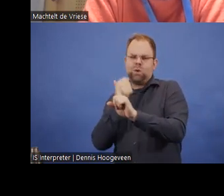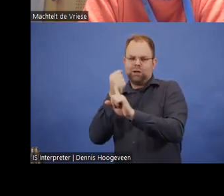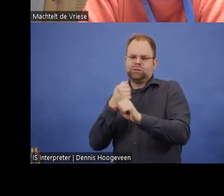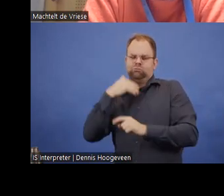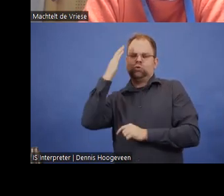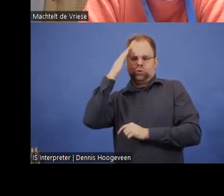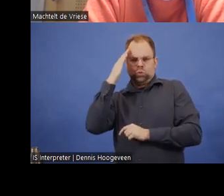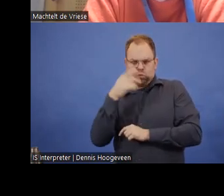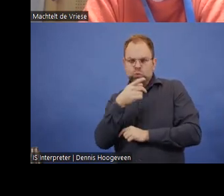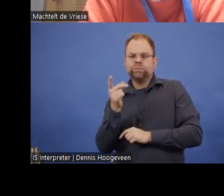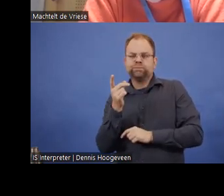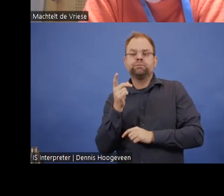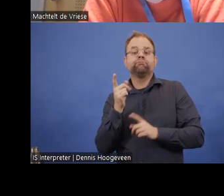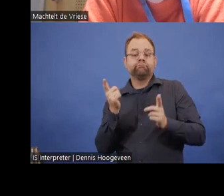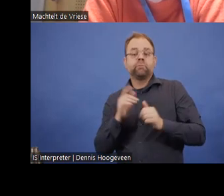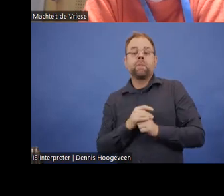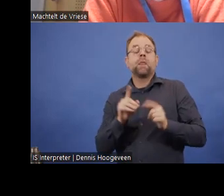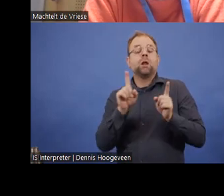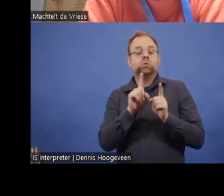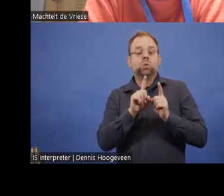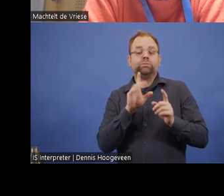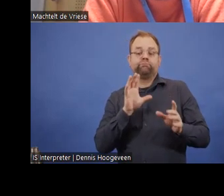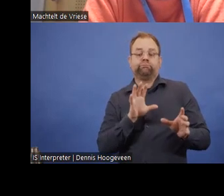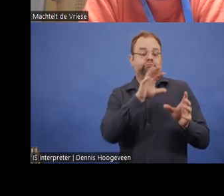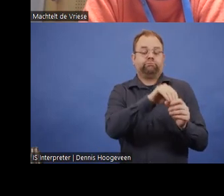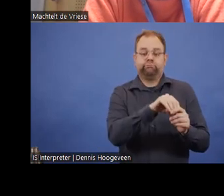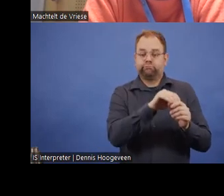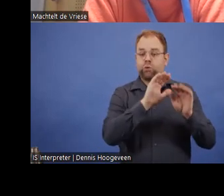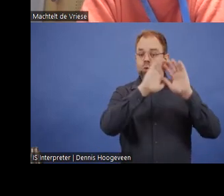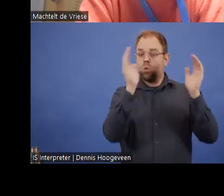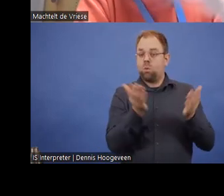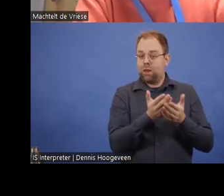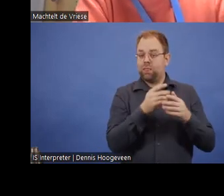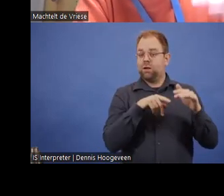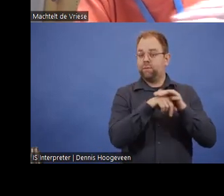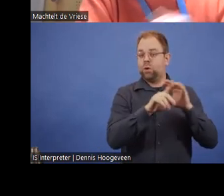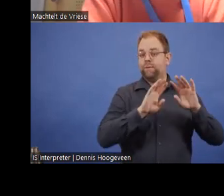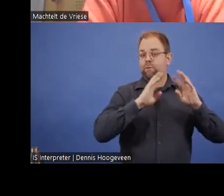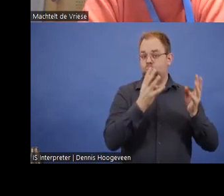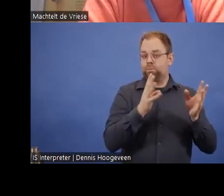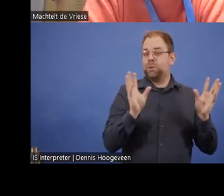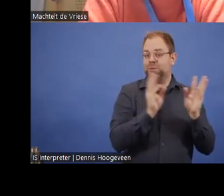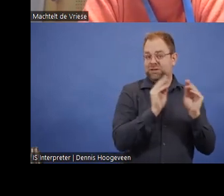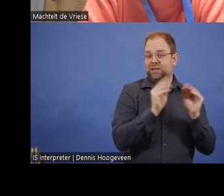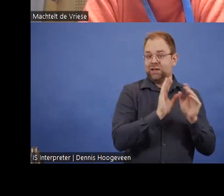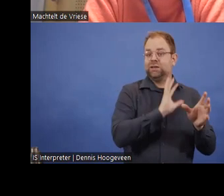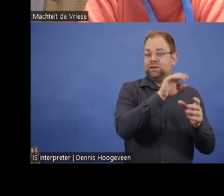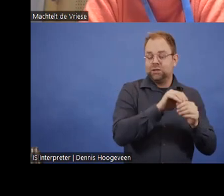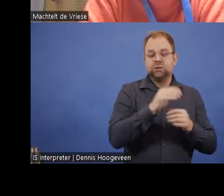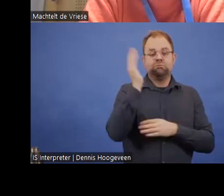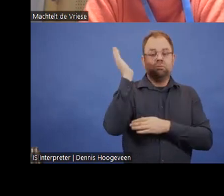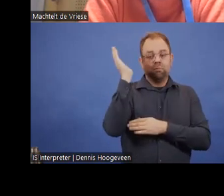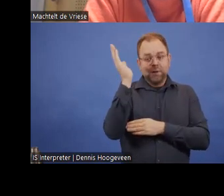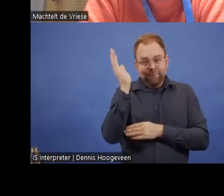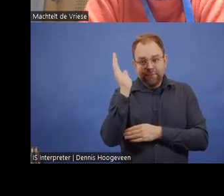Y vamos a organizar diferentes reuniones, diferentes juntas, y yo creo que esto sería la última